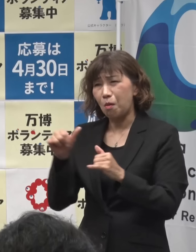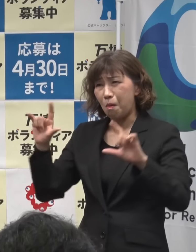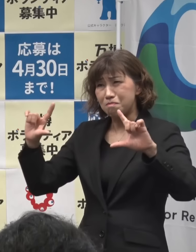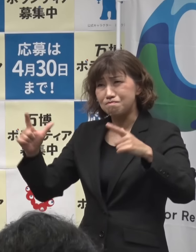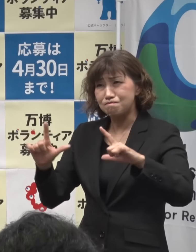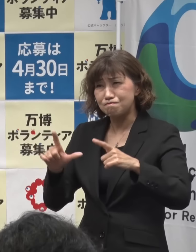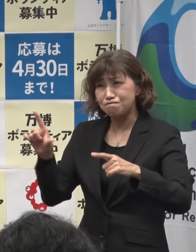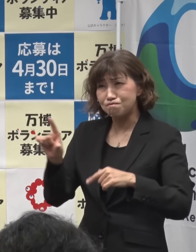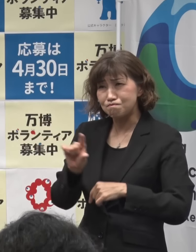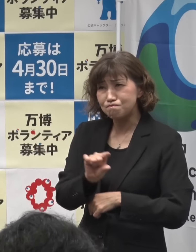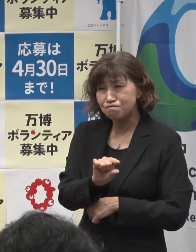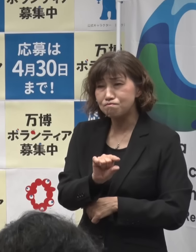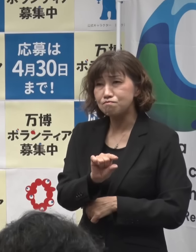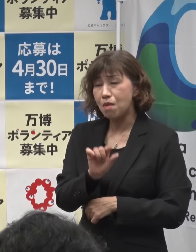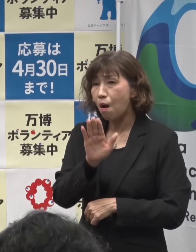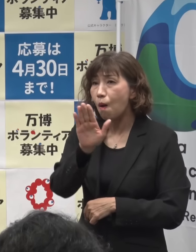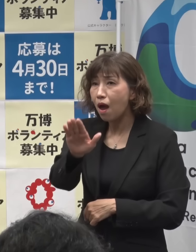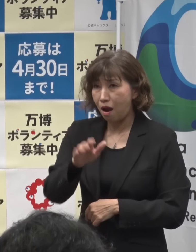。そして、